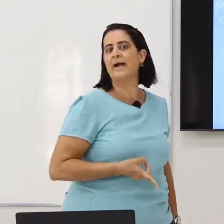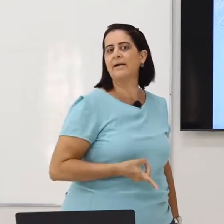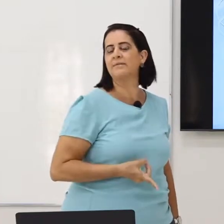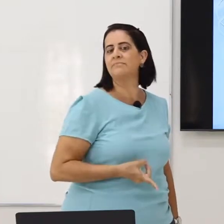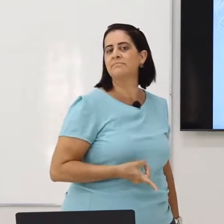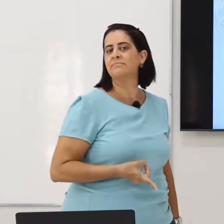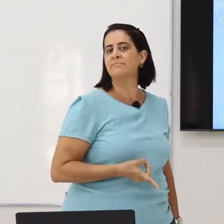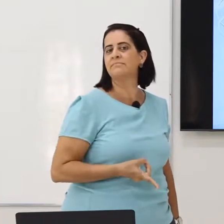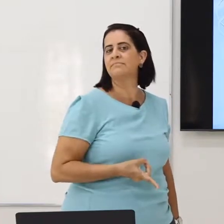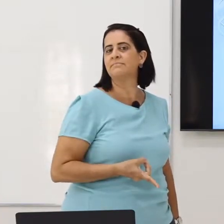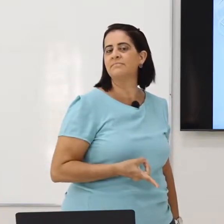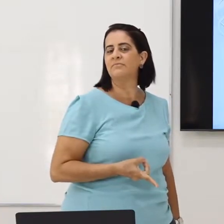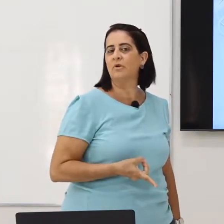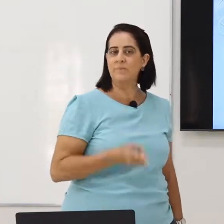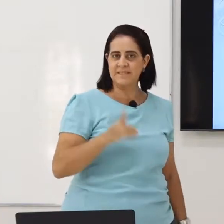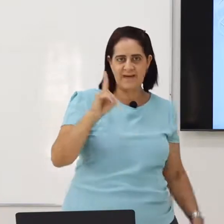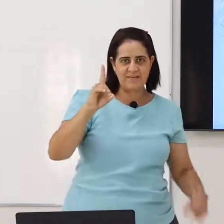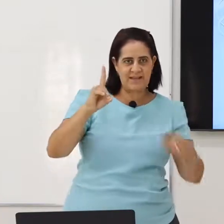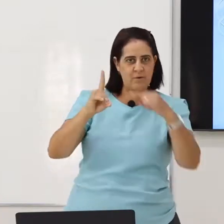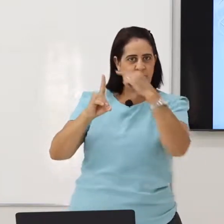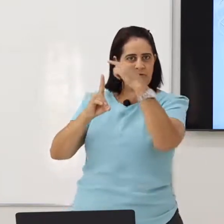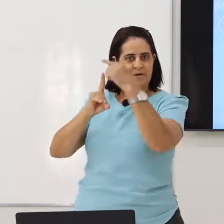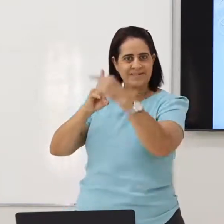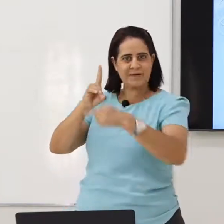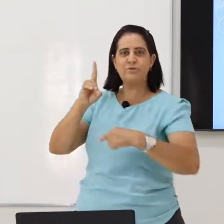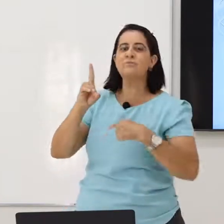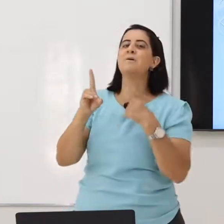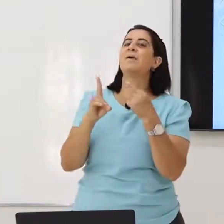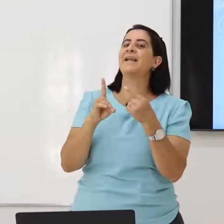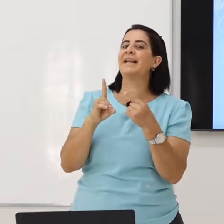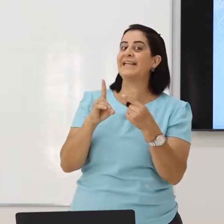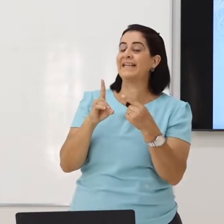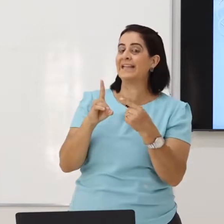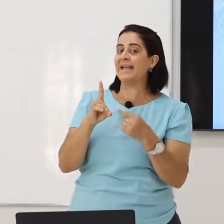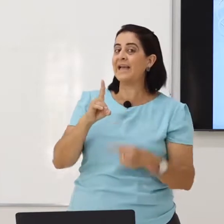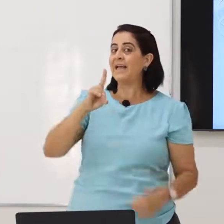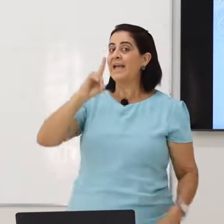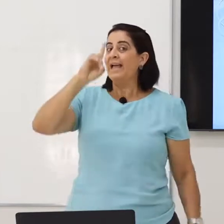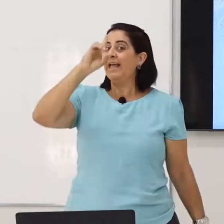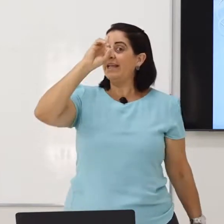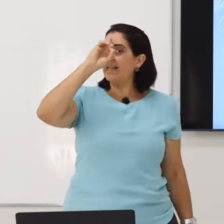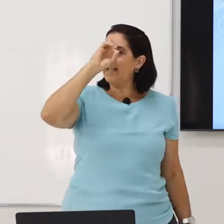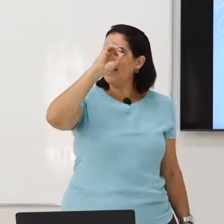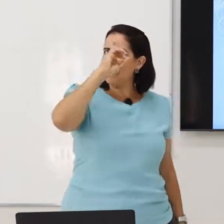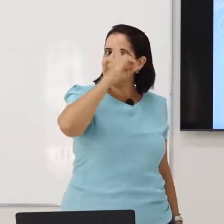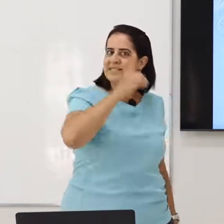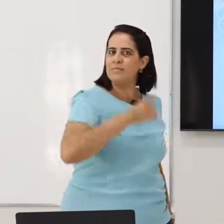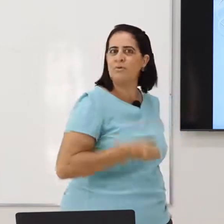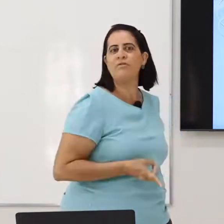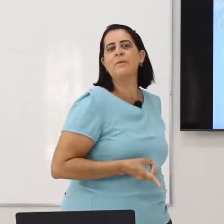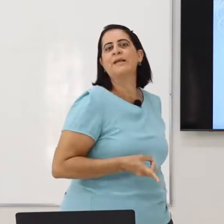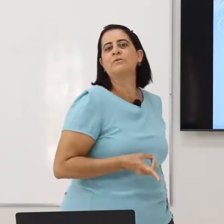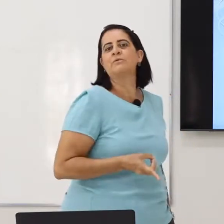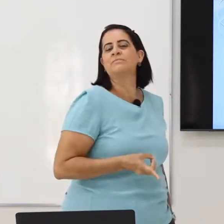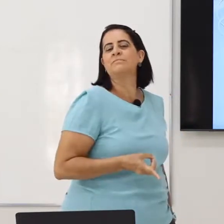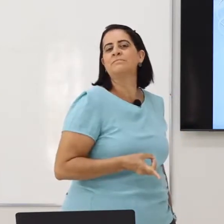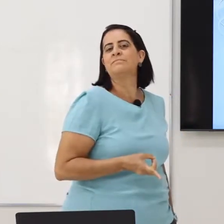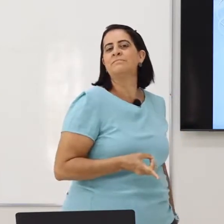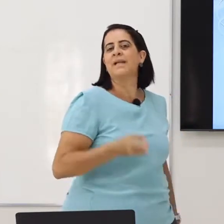Mandar. Observe que a configuração de mão é na letra D e que tem esse movimento.